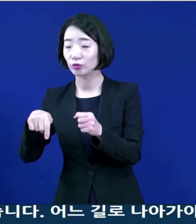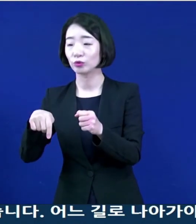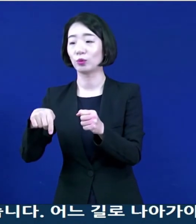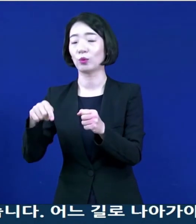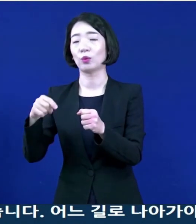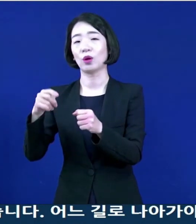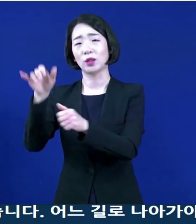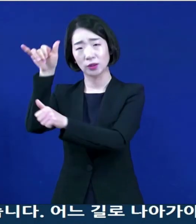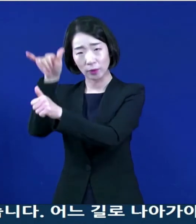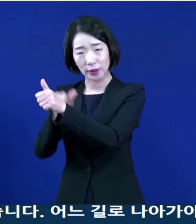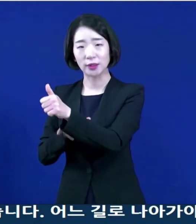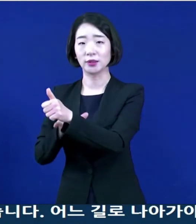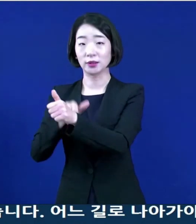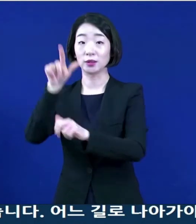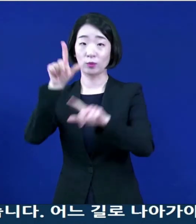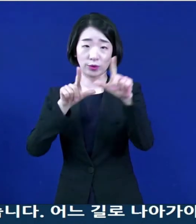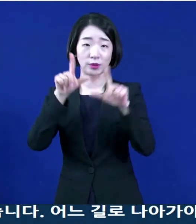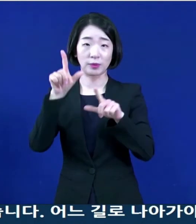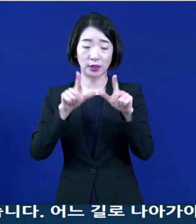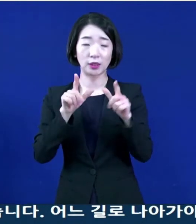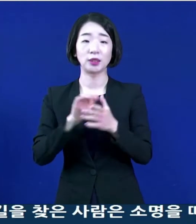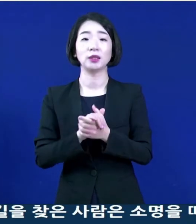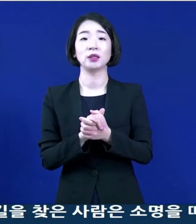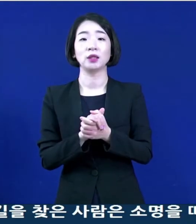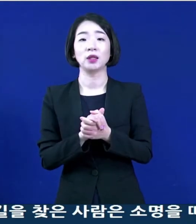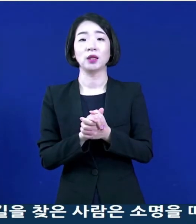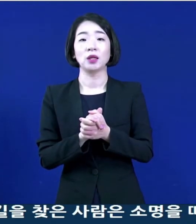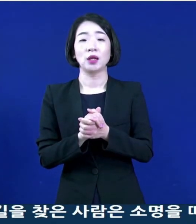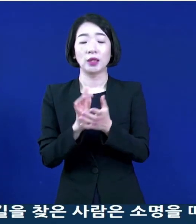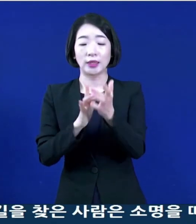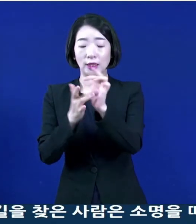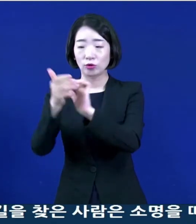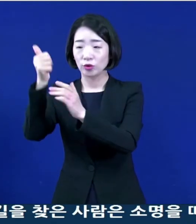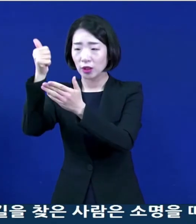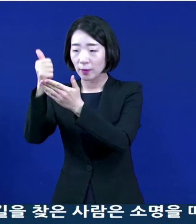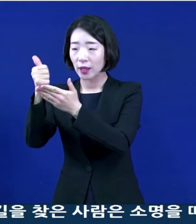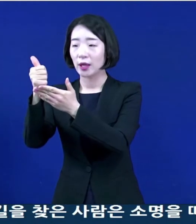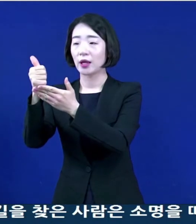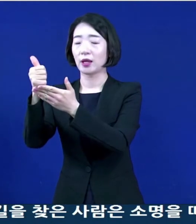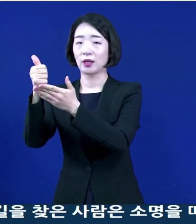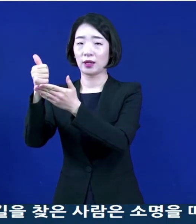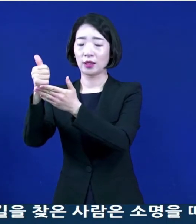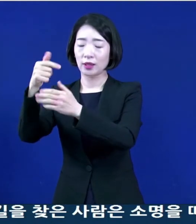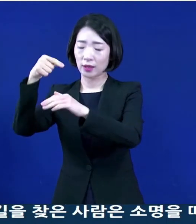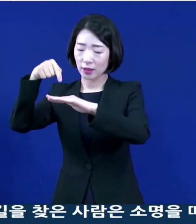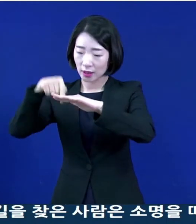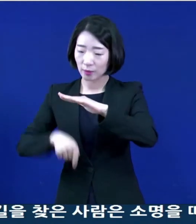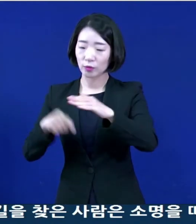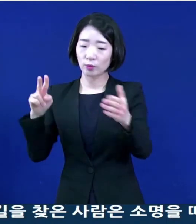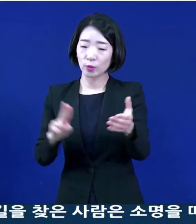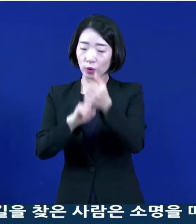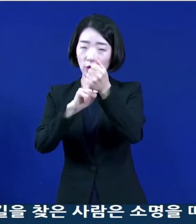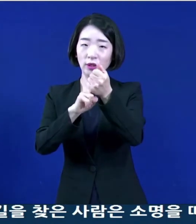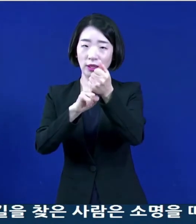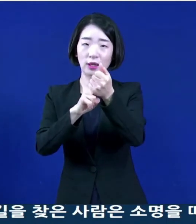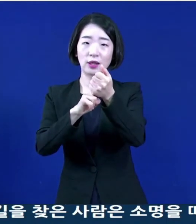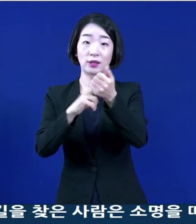모습이 오늘 성경에서 가르쳐 주시는 주님의 깊은 표적의 모습을 따라 이루어지기를 다시 한번 소망해